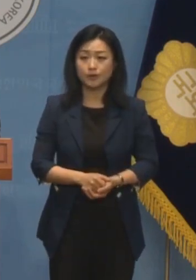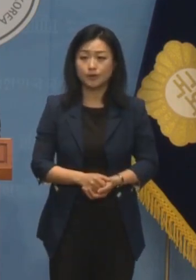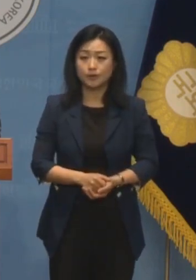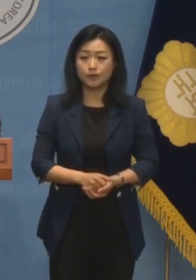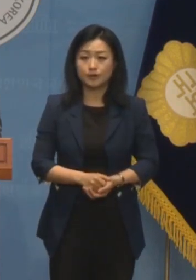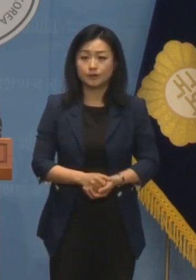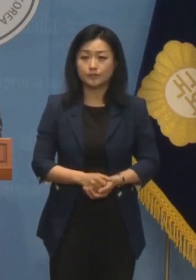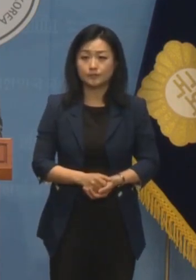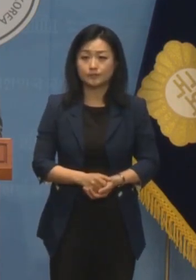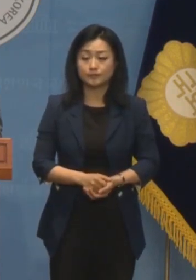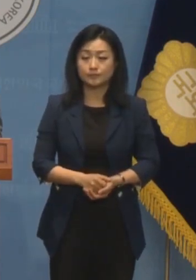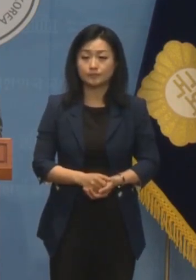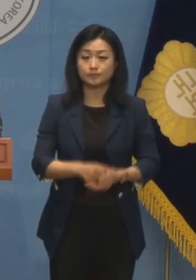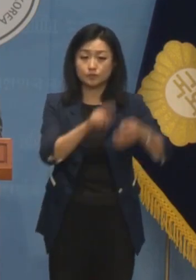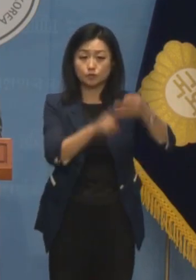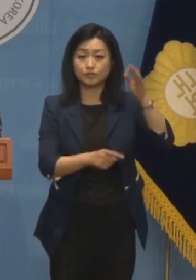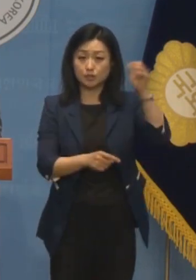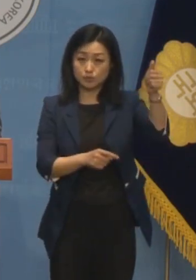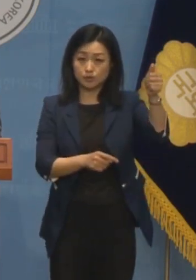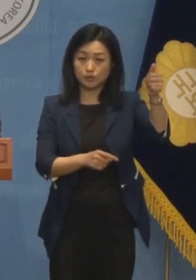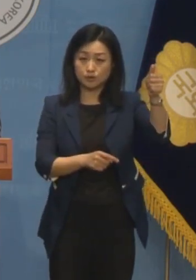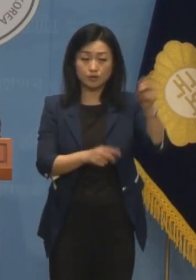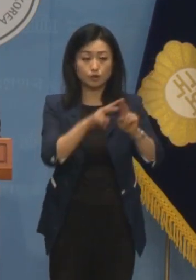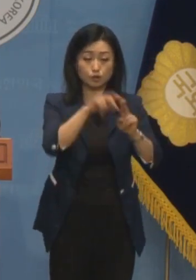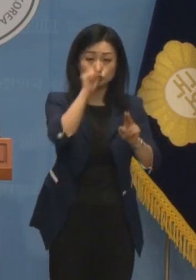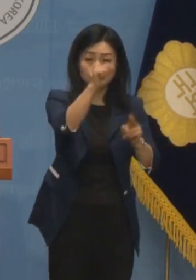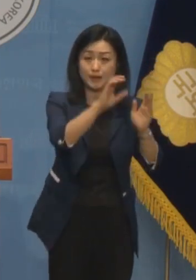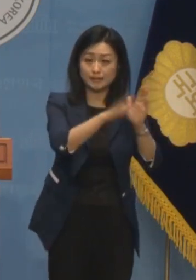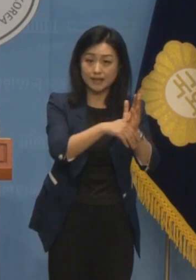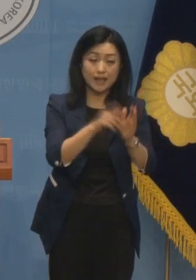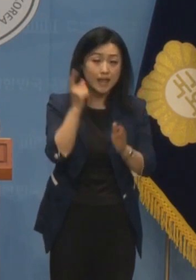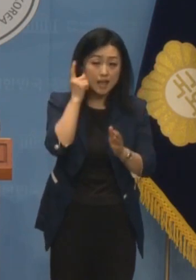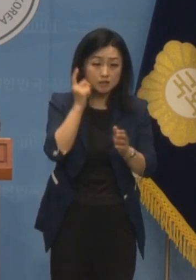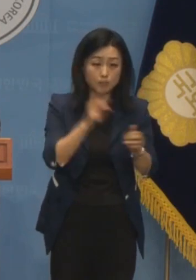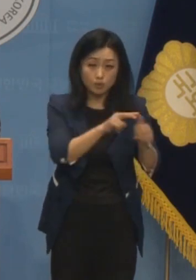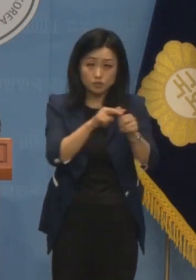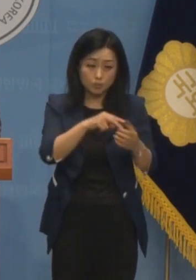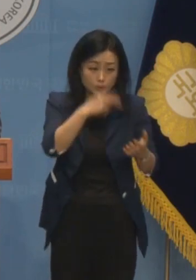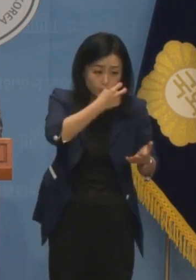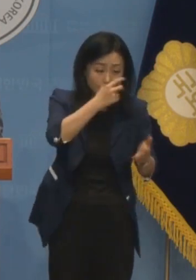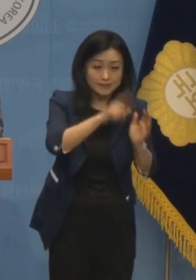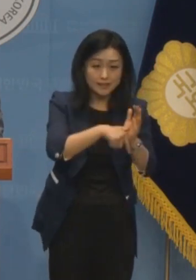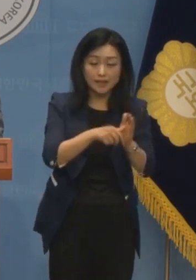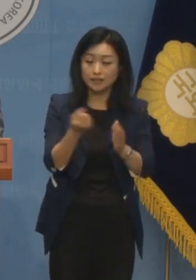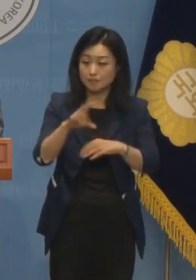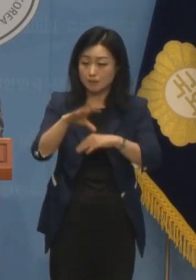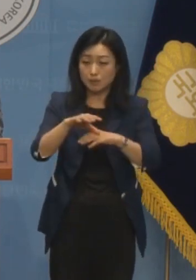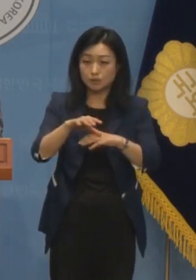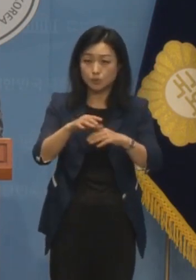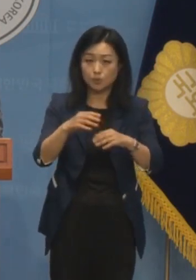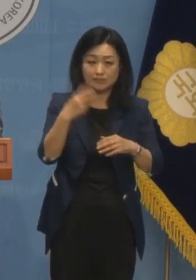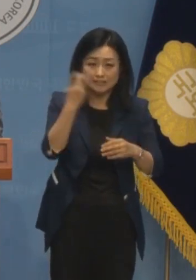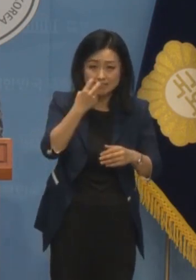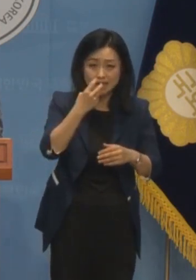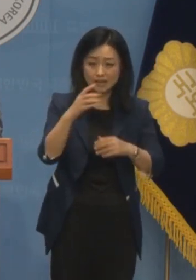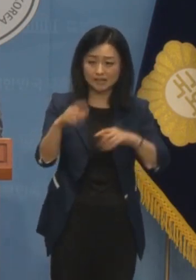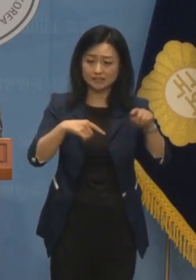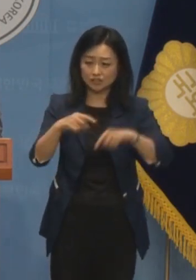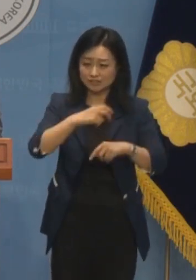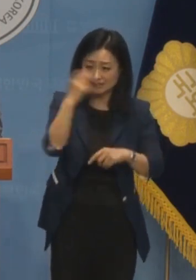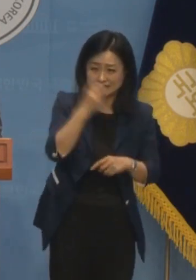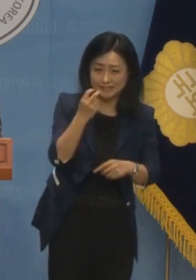있습니다. 윤석열 대통령은 후보 시절 통신조회에 대해 언론사찰,